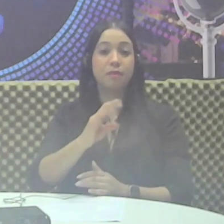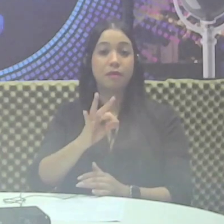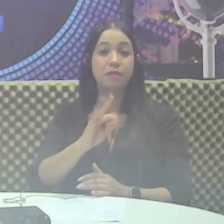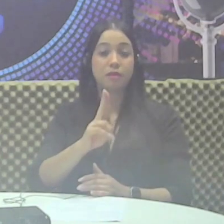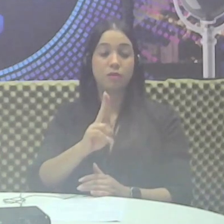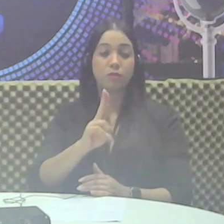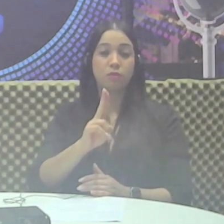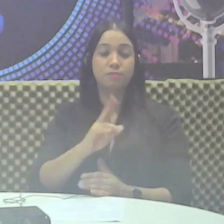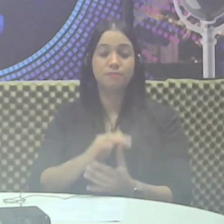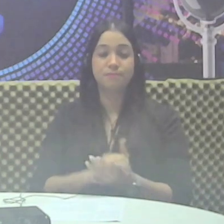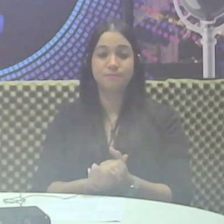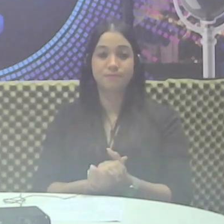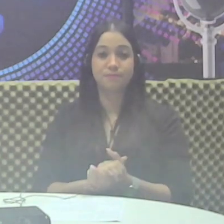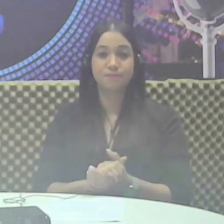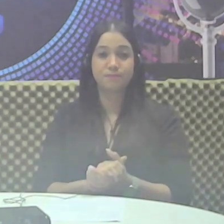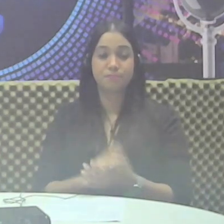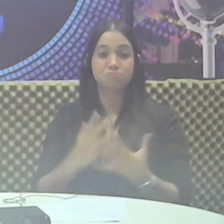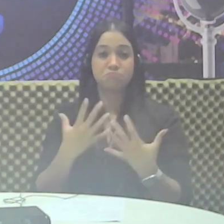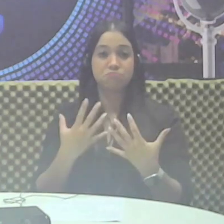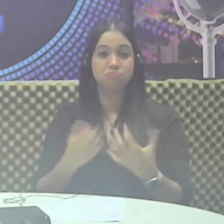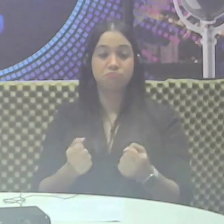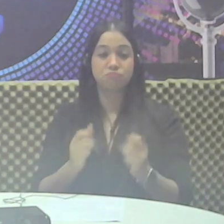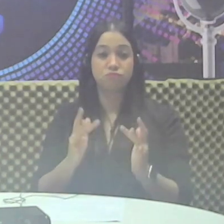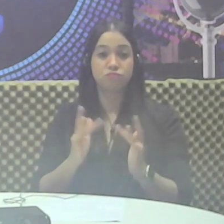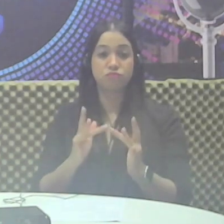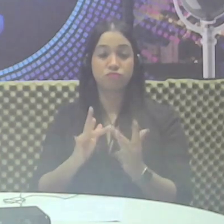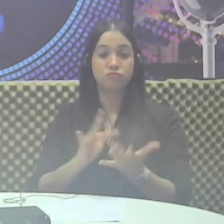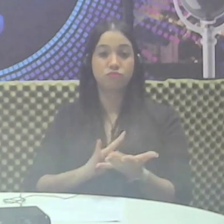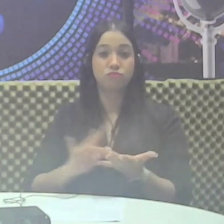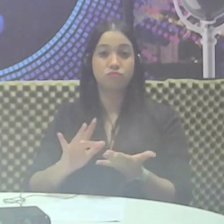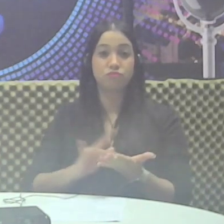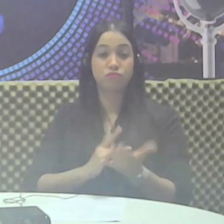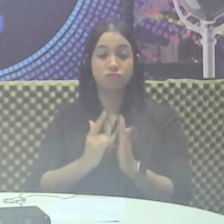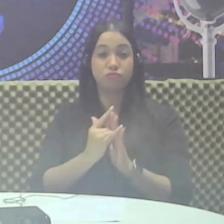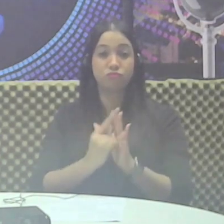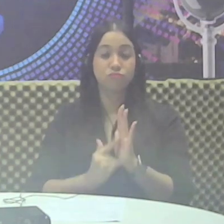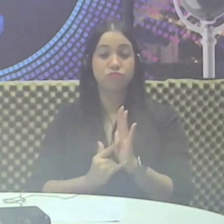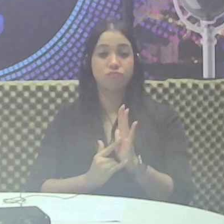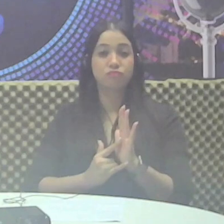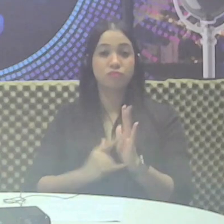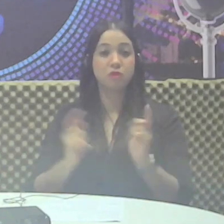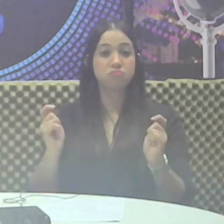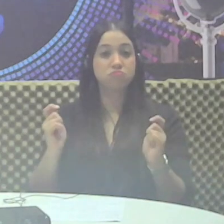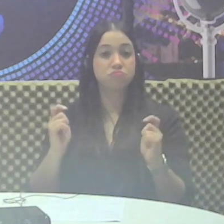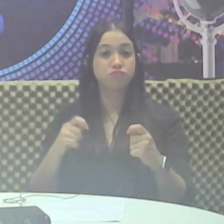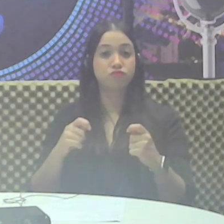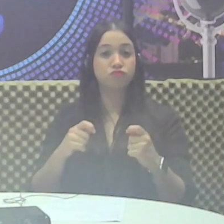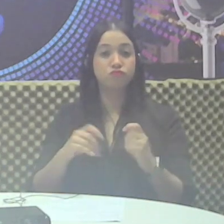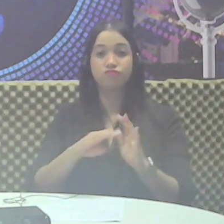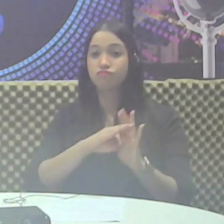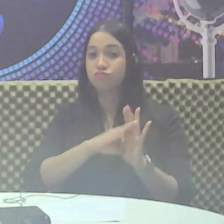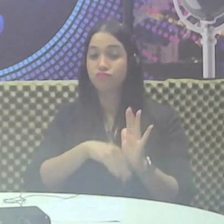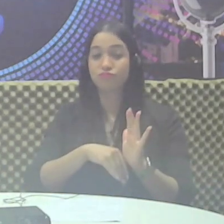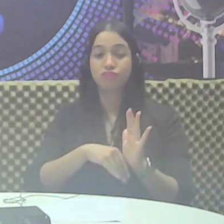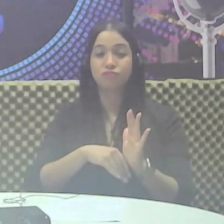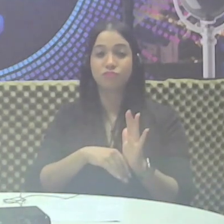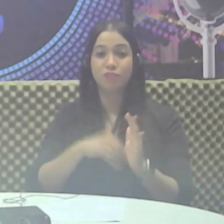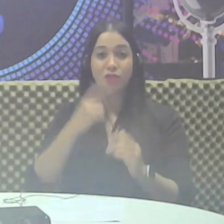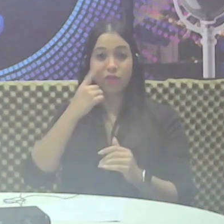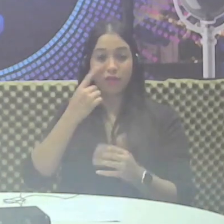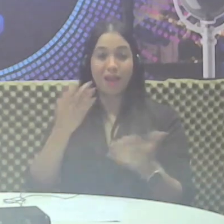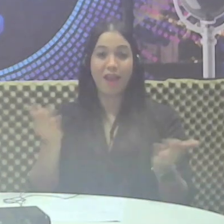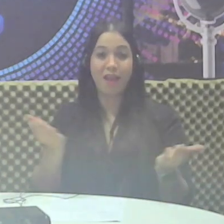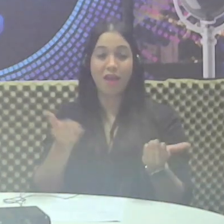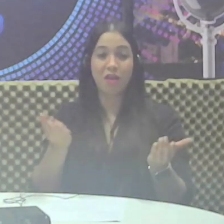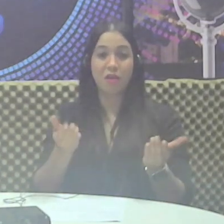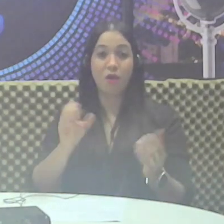à vista. Com a adesão ao formato virtual do documento, a possibilidade de abatimento aumenta. Agora é